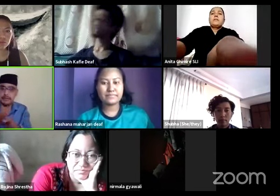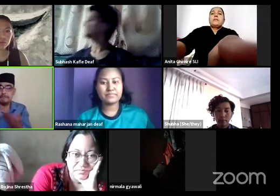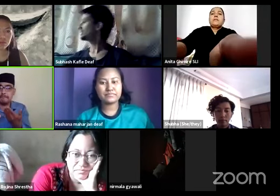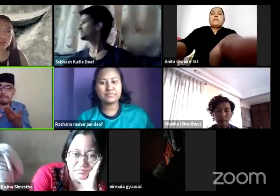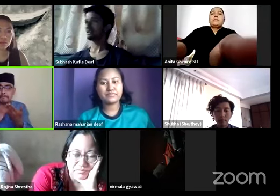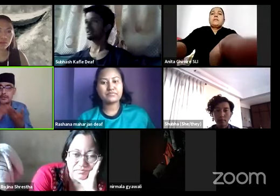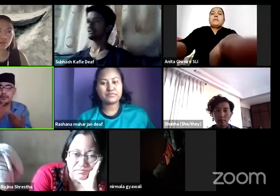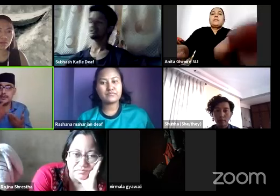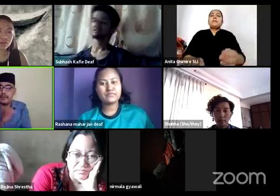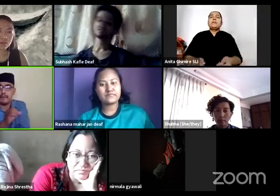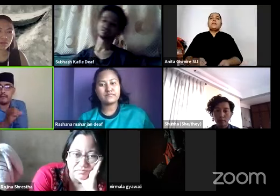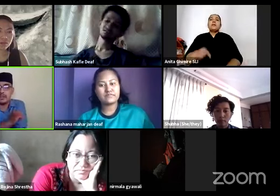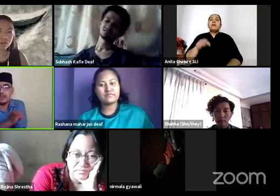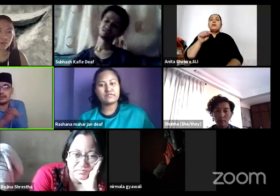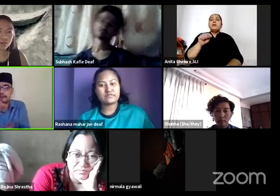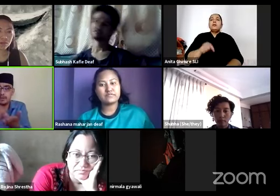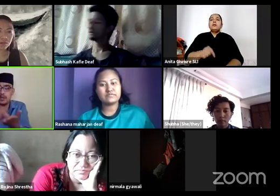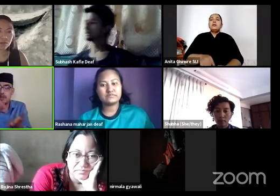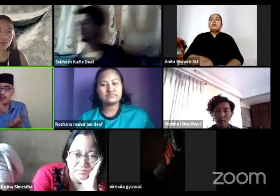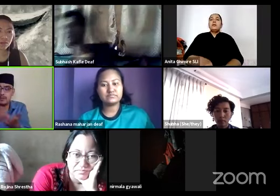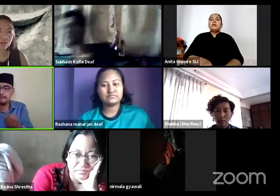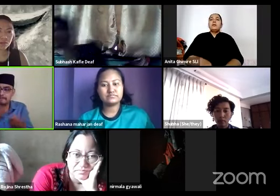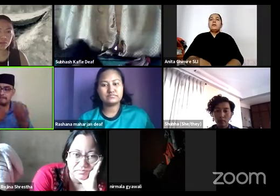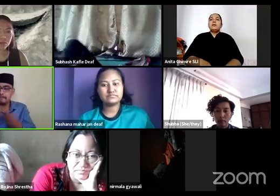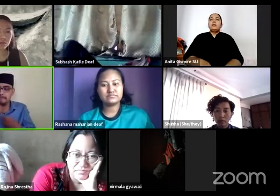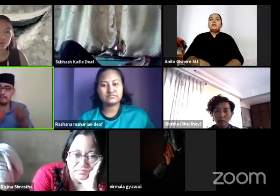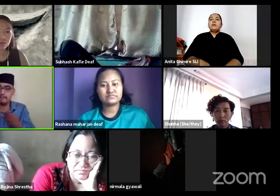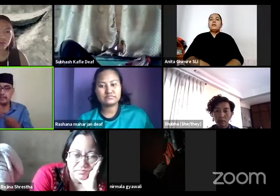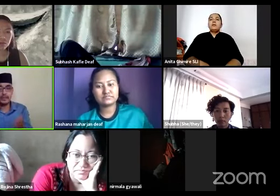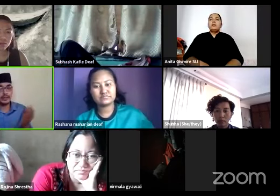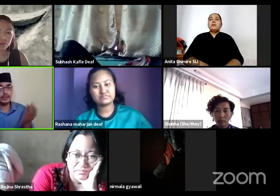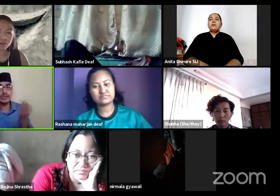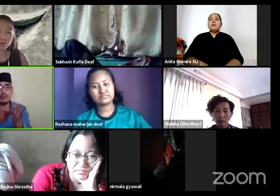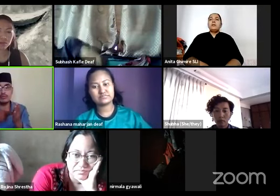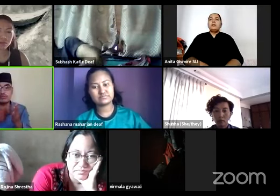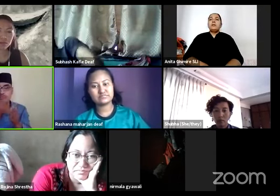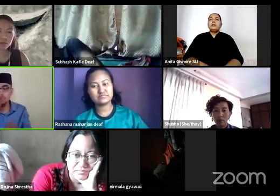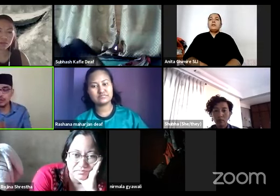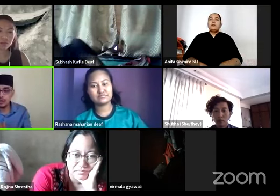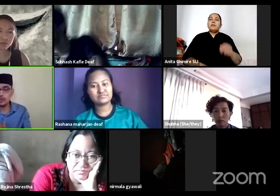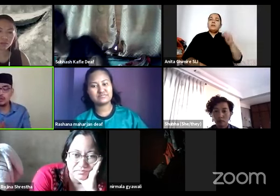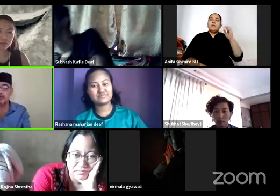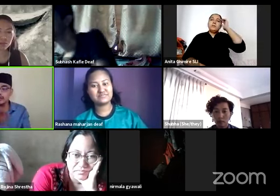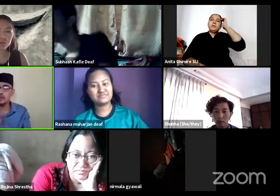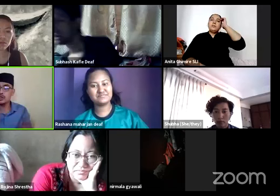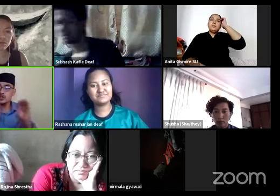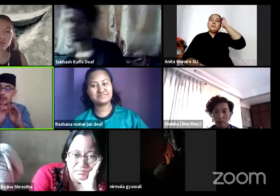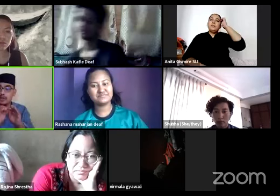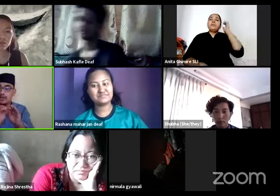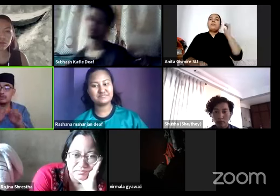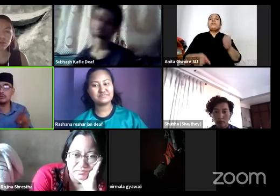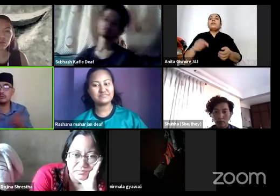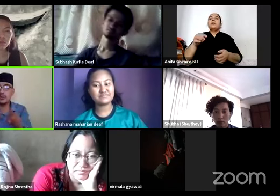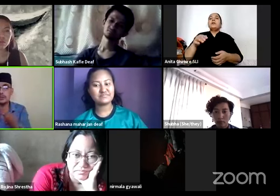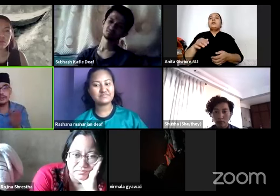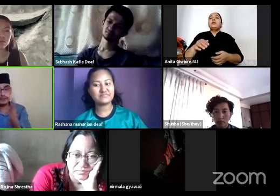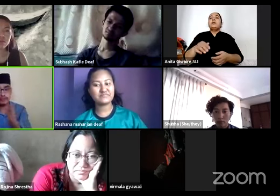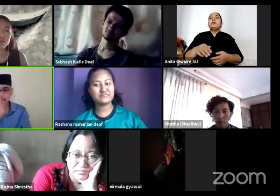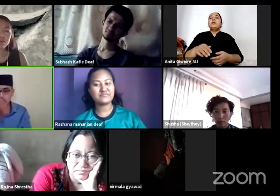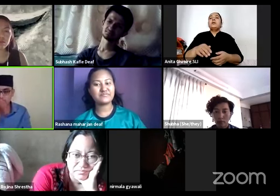बेला बेलामा जति बेला उहाँको प्रेजेन्टेसन हुन्छ उहाँले बढी मोर फोकस चाहिँ किन भन्दाखेरि चाहिँ इन्टरसेक्सनालिटीलाई नै दिनुहुन्छ डिसेबिलिटी भन्दा पनि होइन